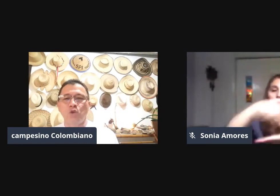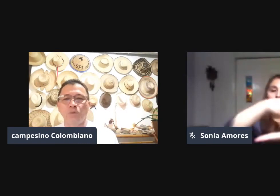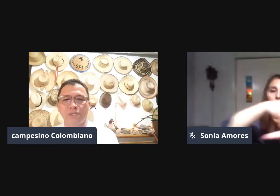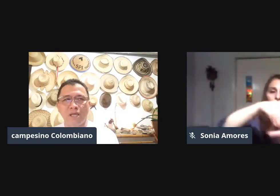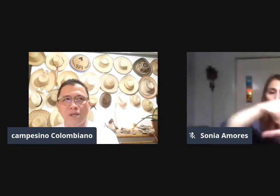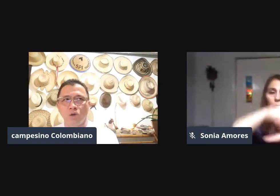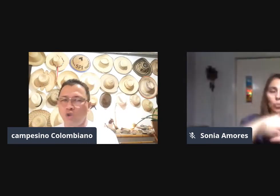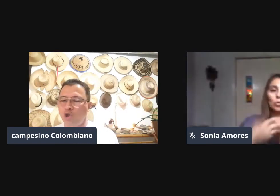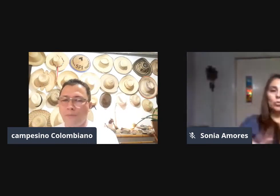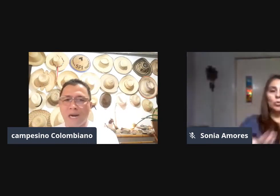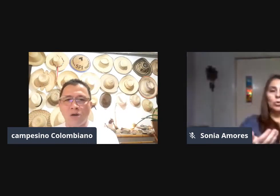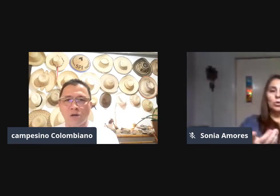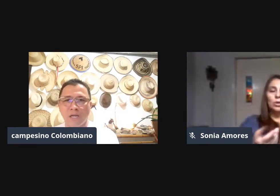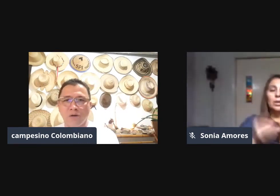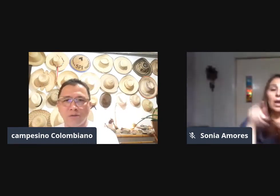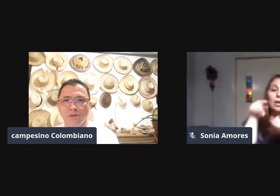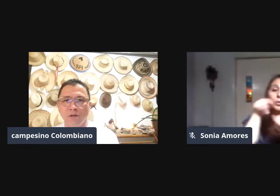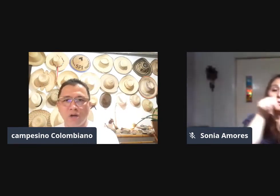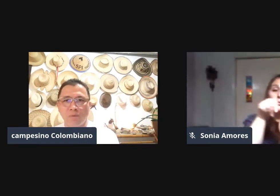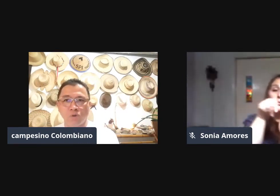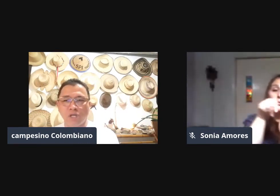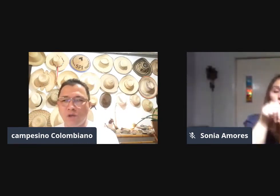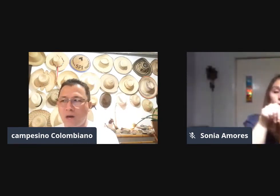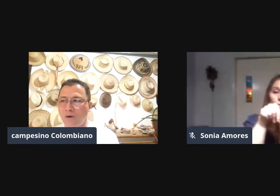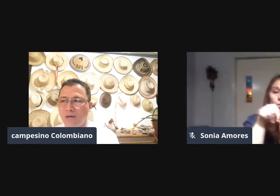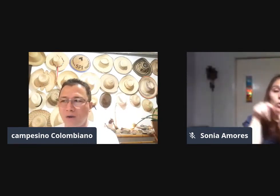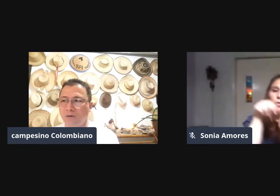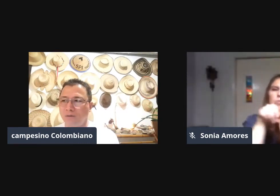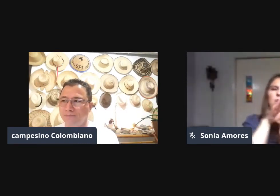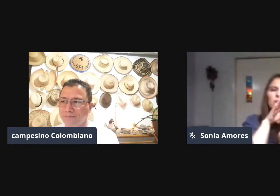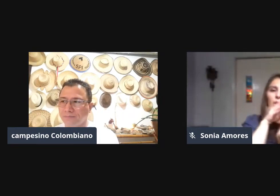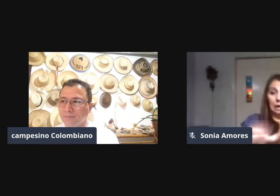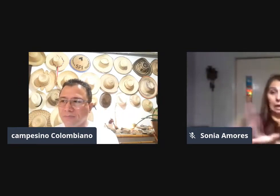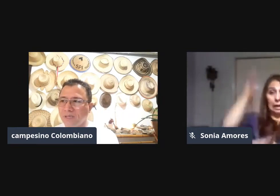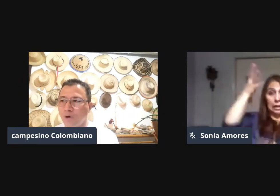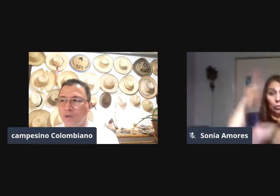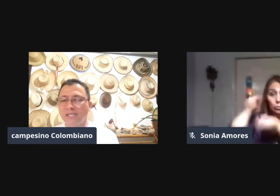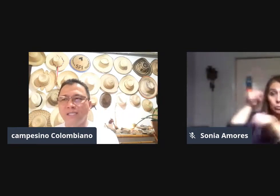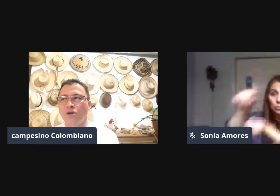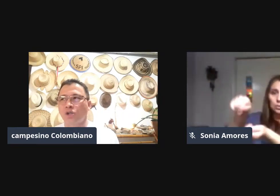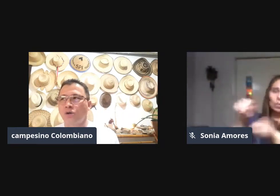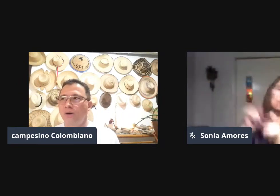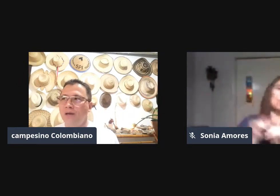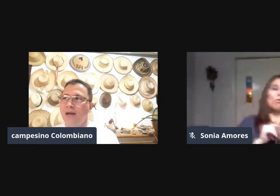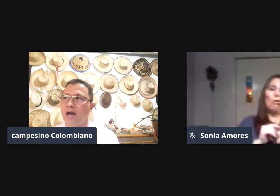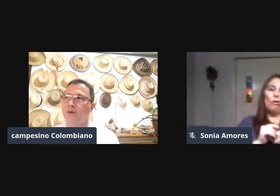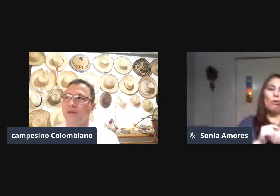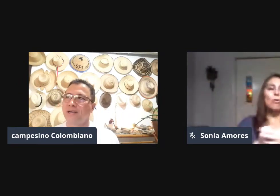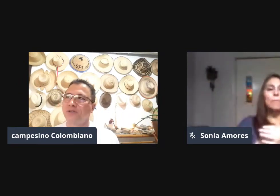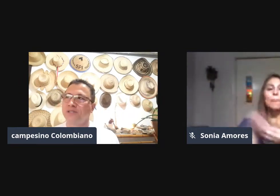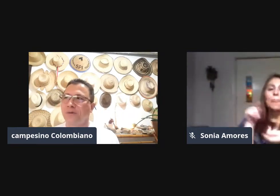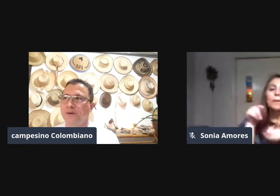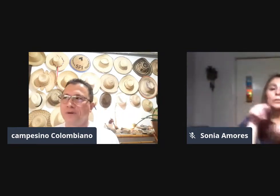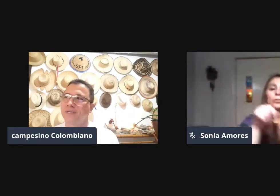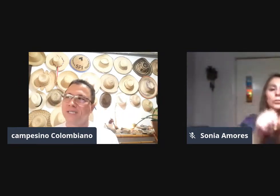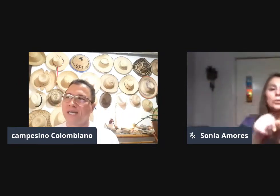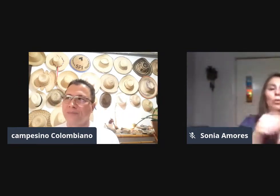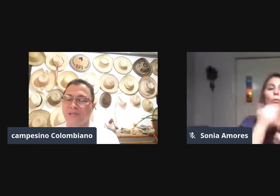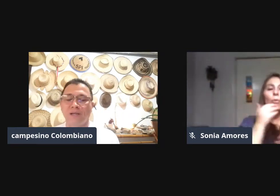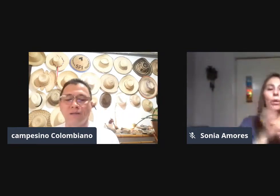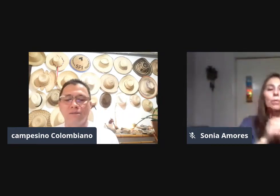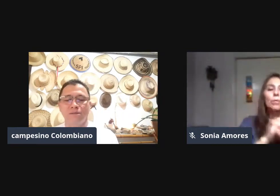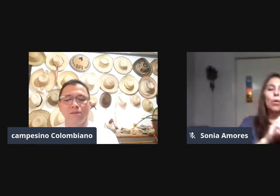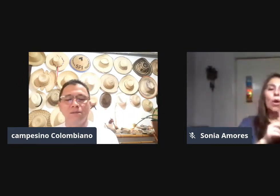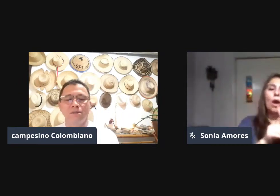hayan subsidios, no para los ricos, como sucedió ahora con este otro agroingreso seguro que se